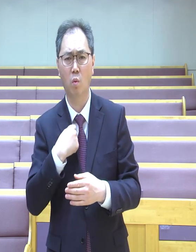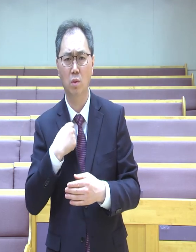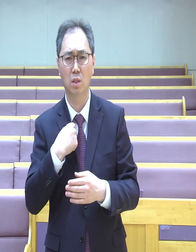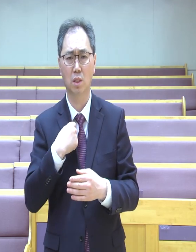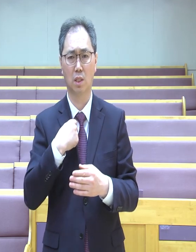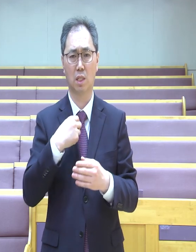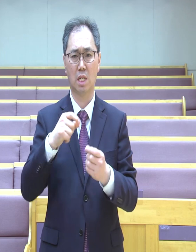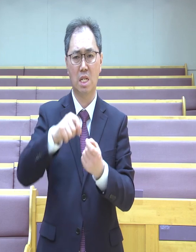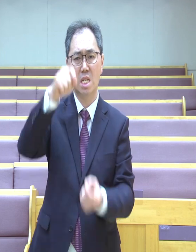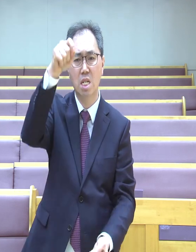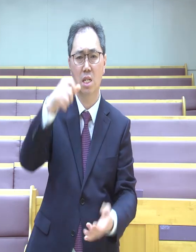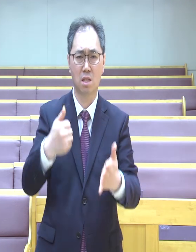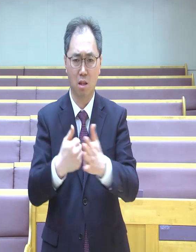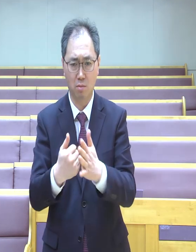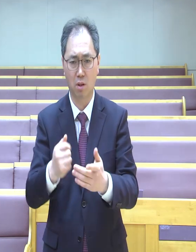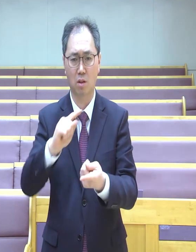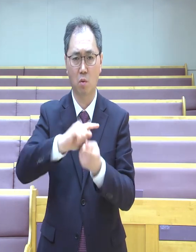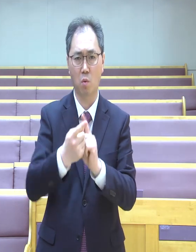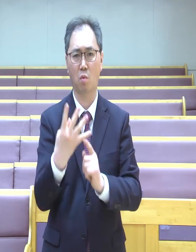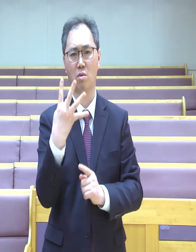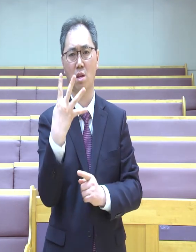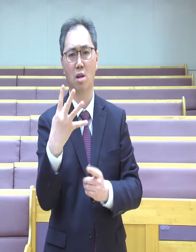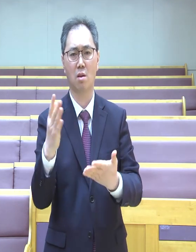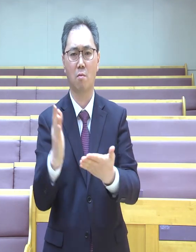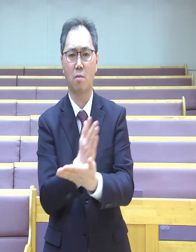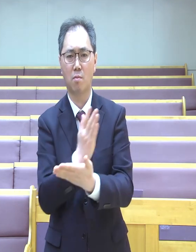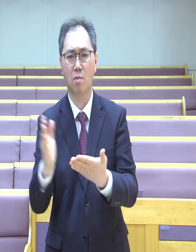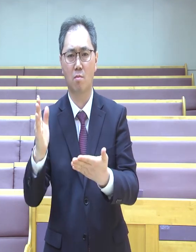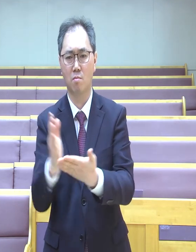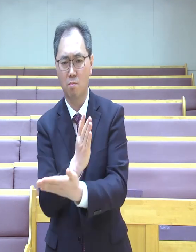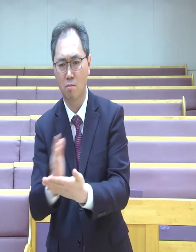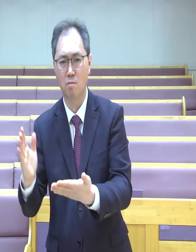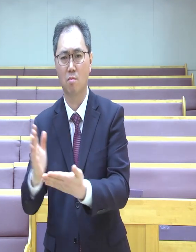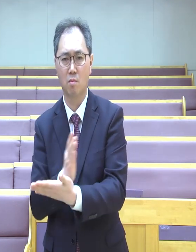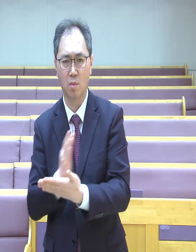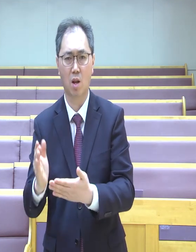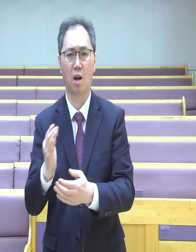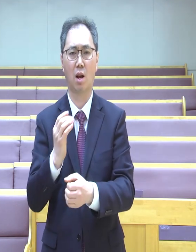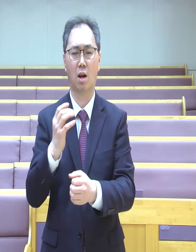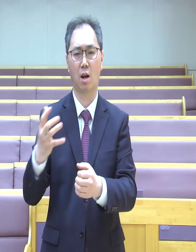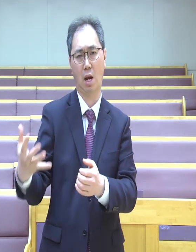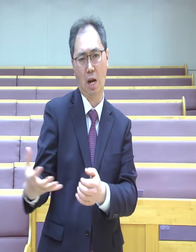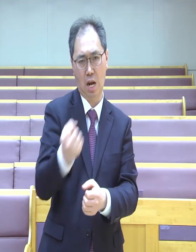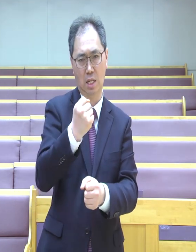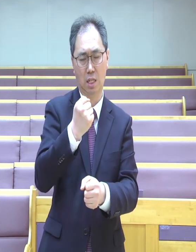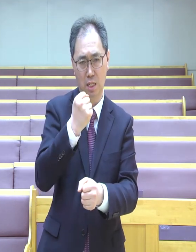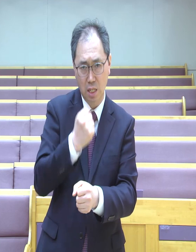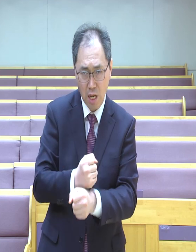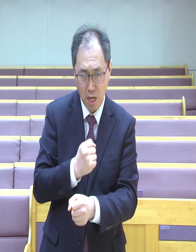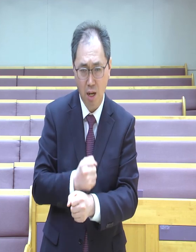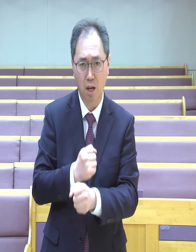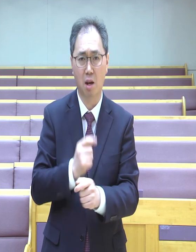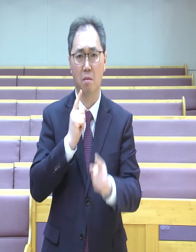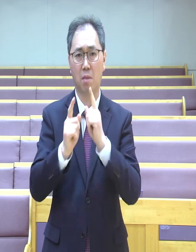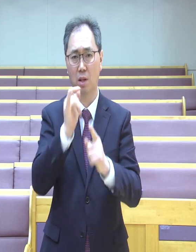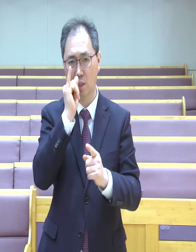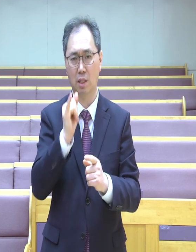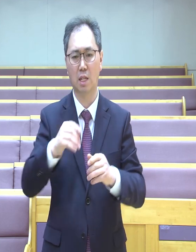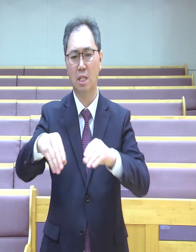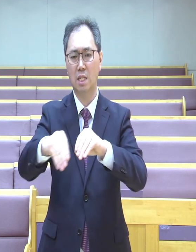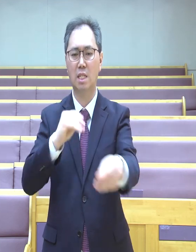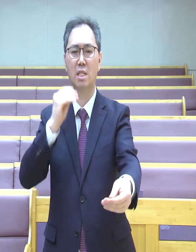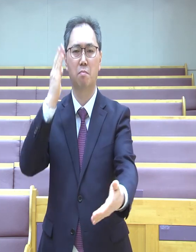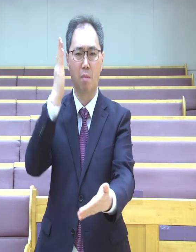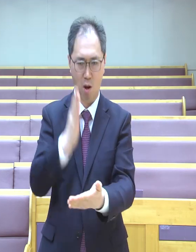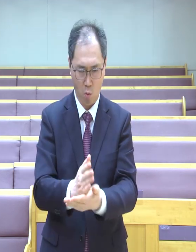위에서부터 통으로 짠 것이라. 군인들이 서로 말하되 이것을 찢지 말고 누가 얻나 제비 뽑자 하니 이는